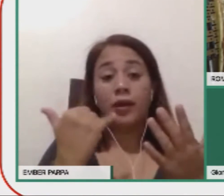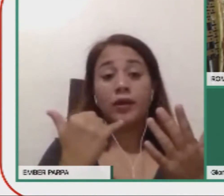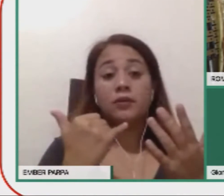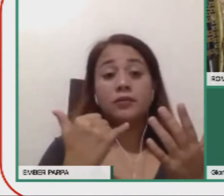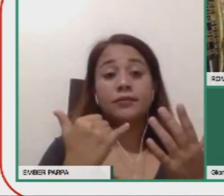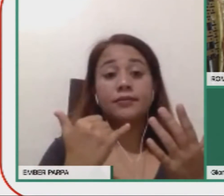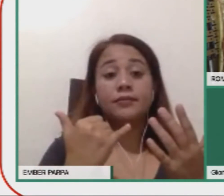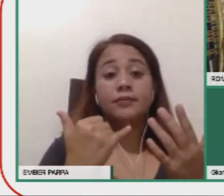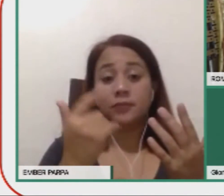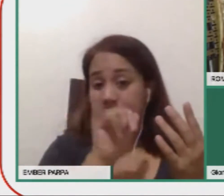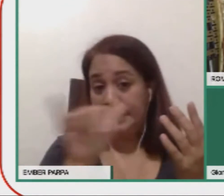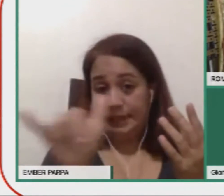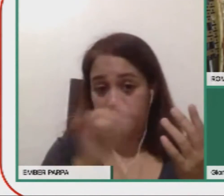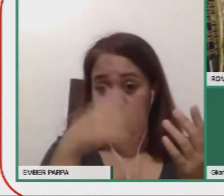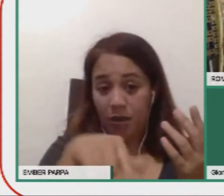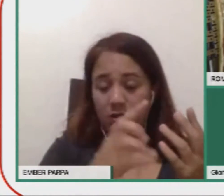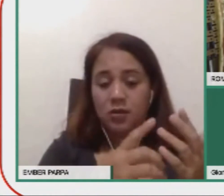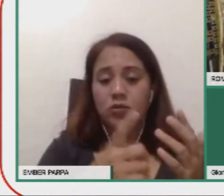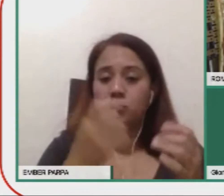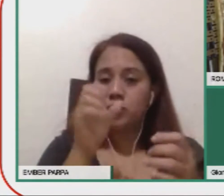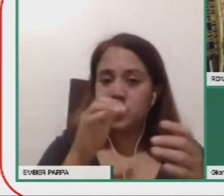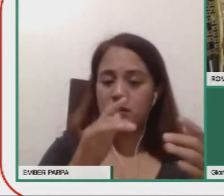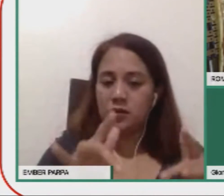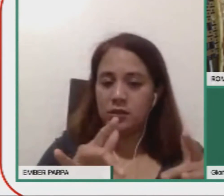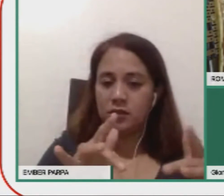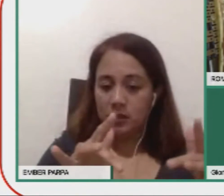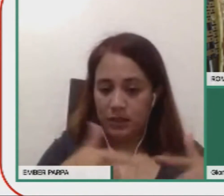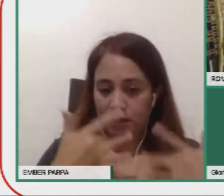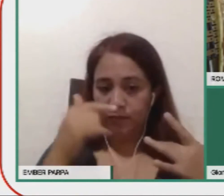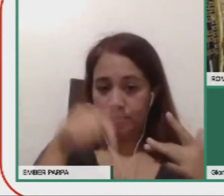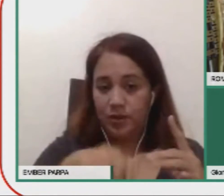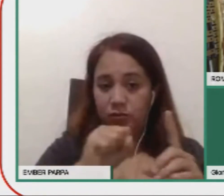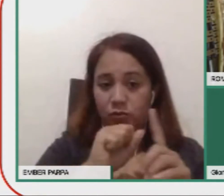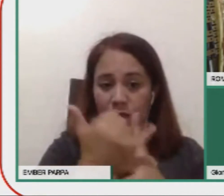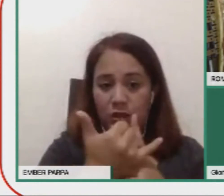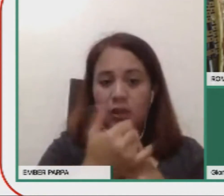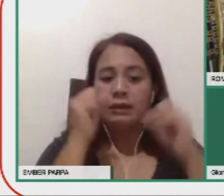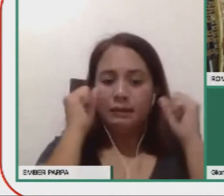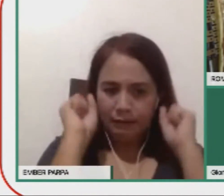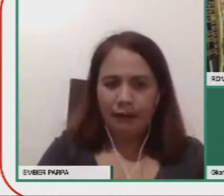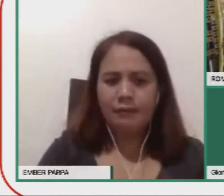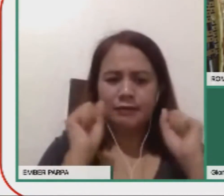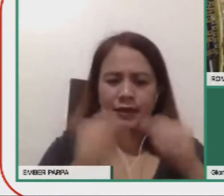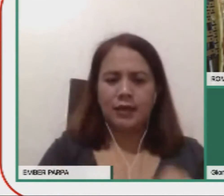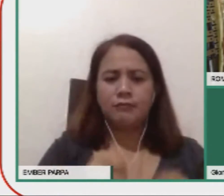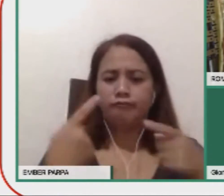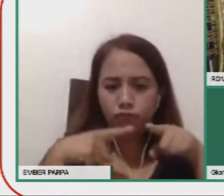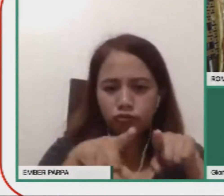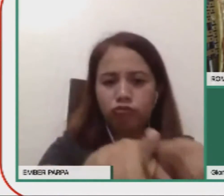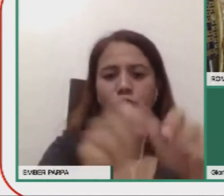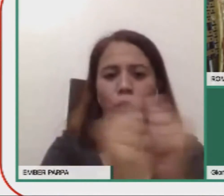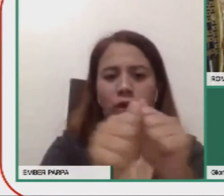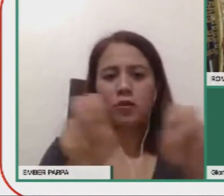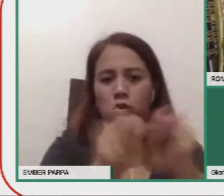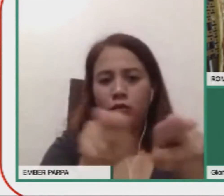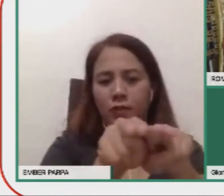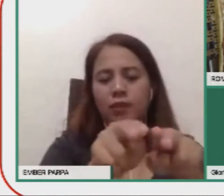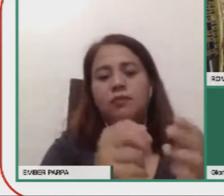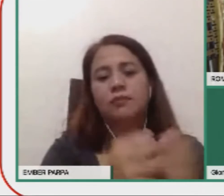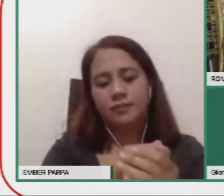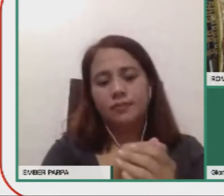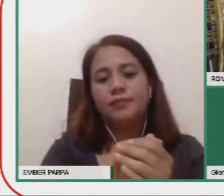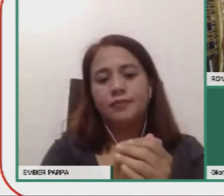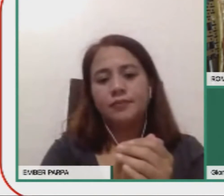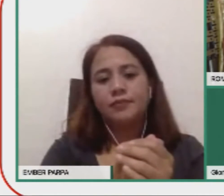natin na namumuhay sa lipunan ay pwede makipagsabayan sa mga normal na